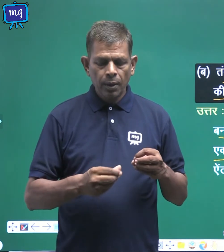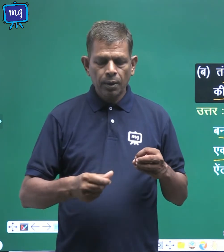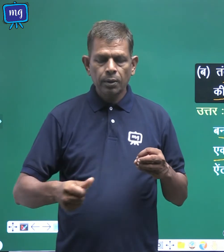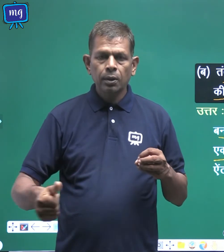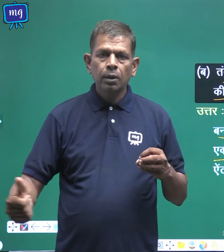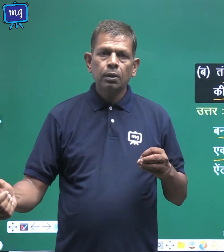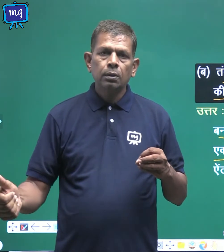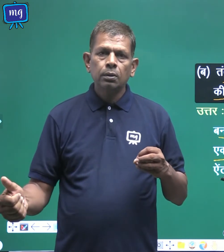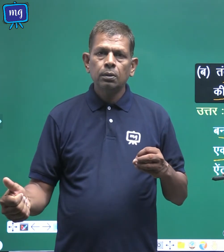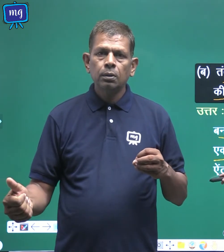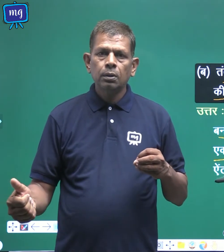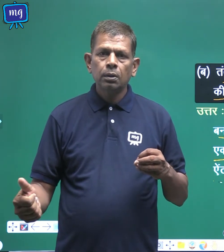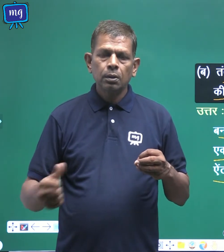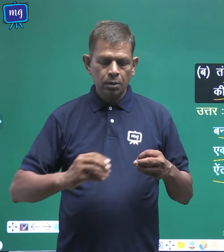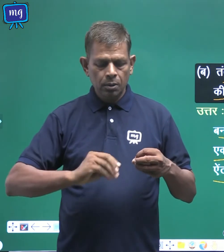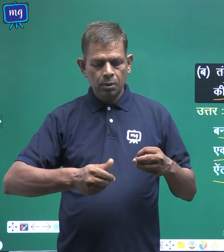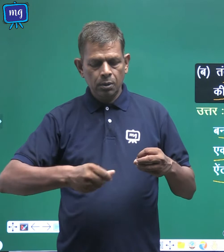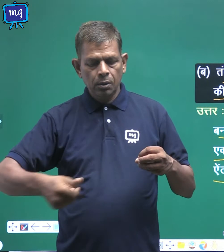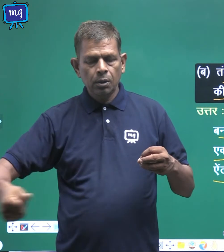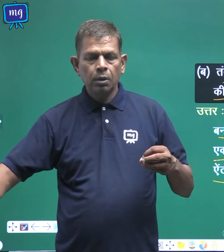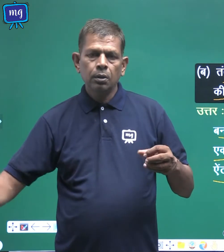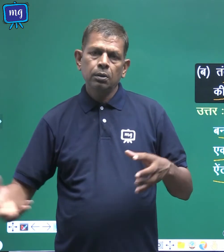खींचकर ऐंठा जाता है।